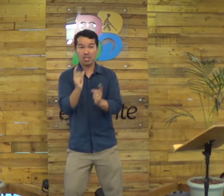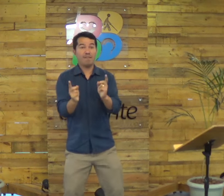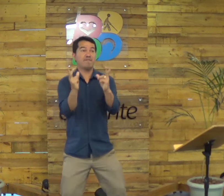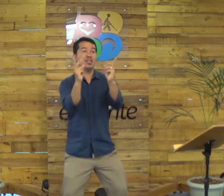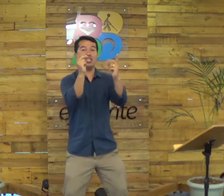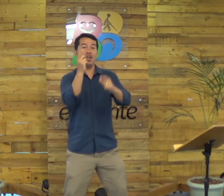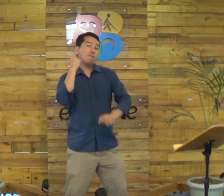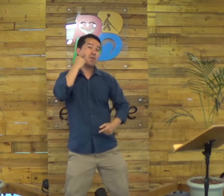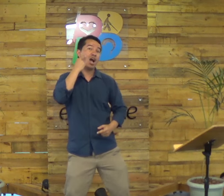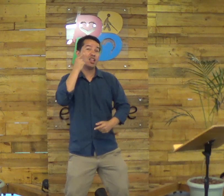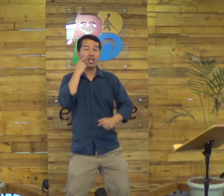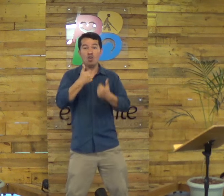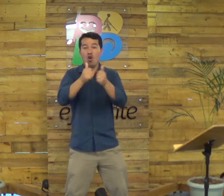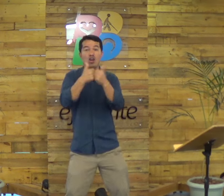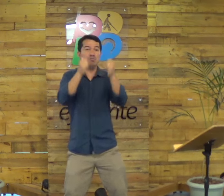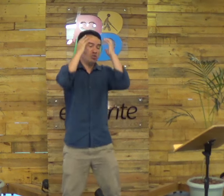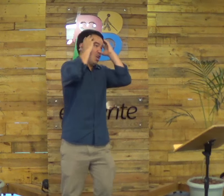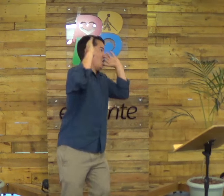Pode que eu pedir pra Jânia vender, embalar,